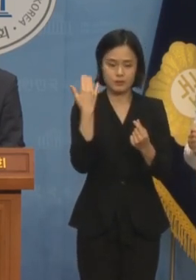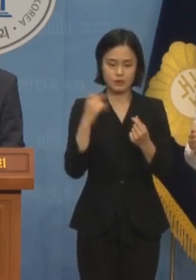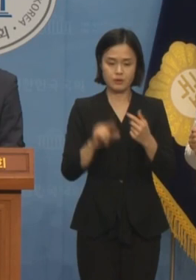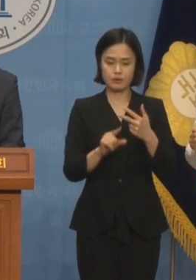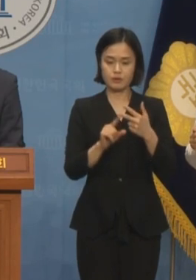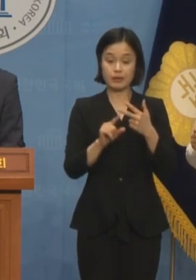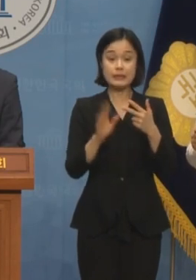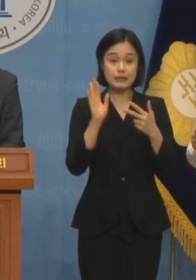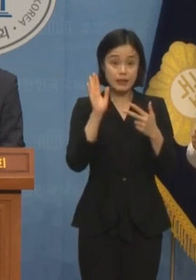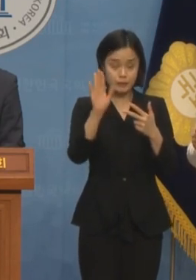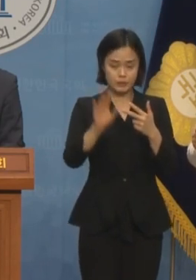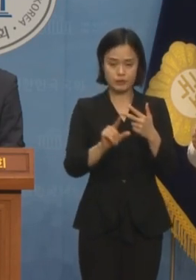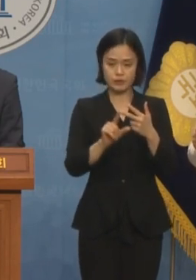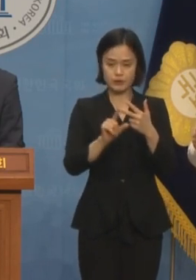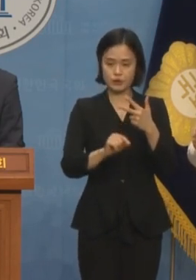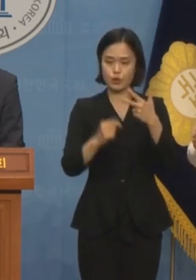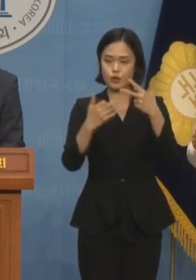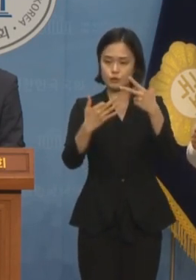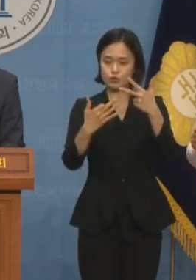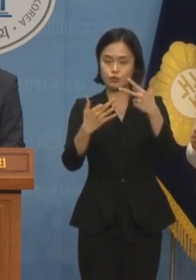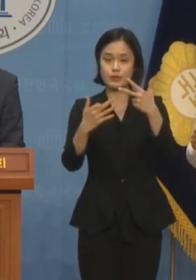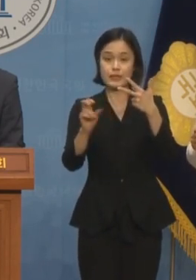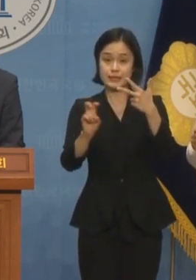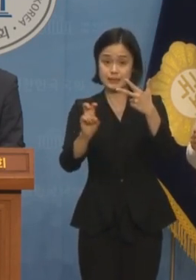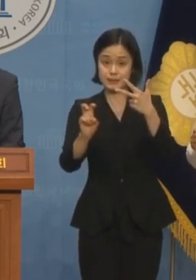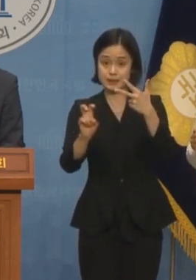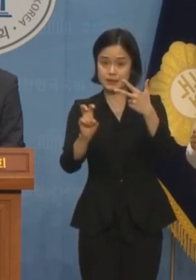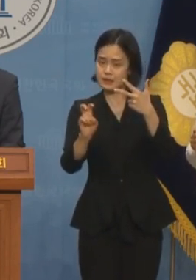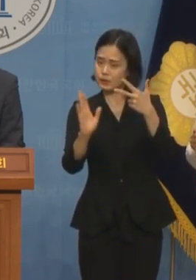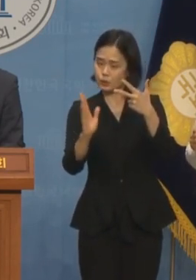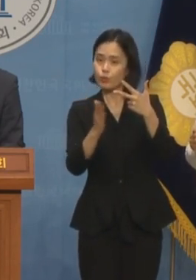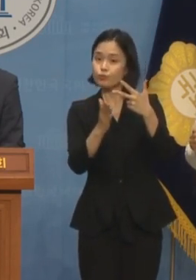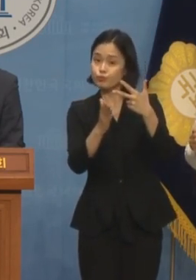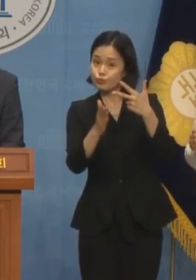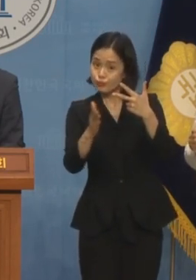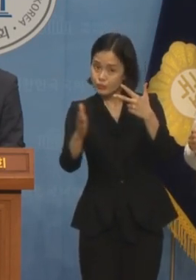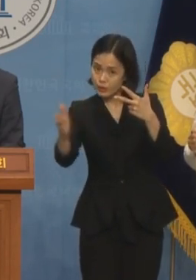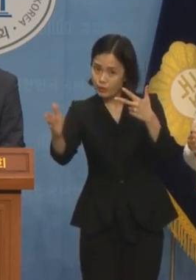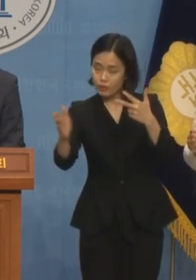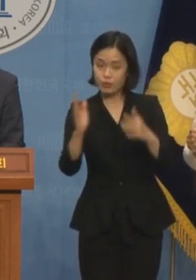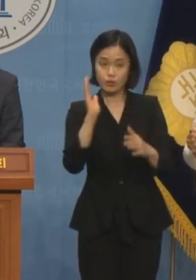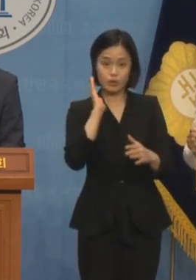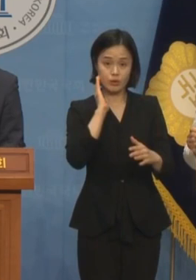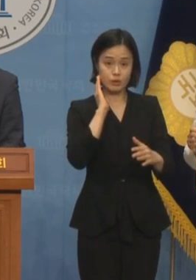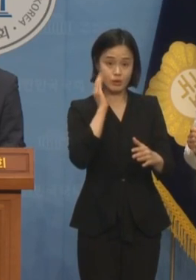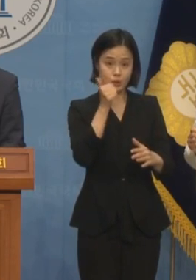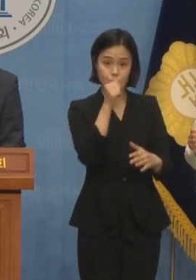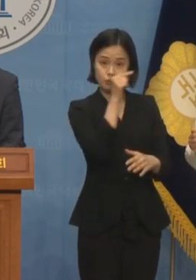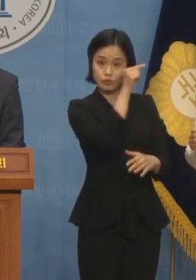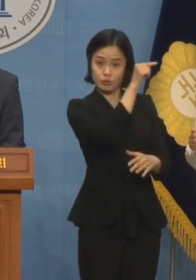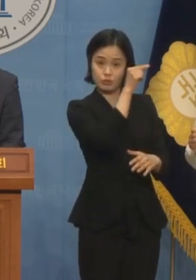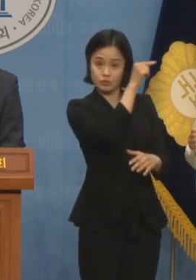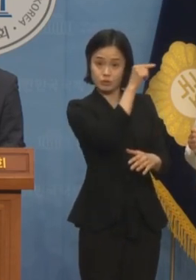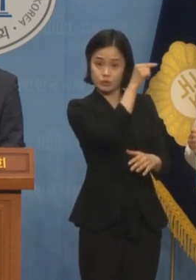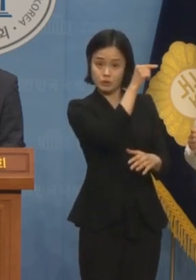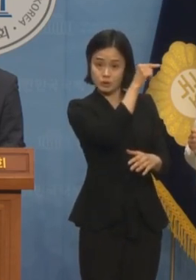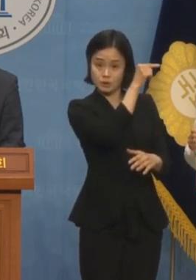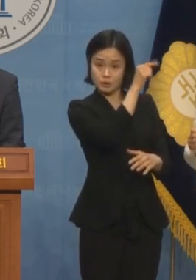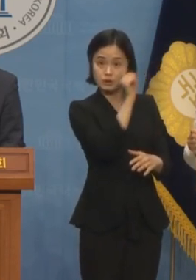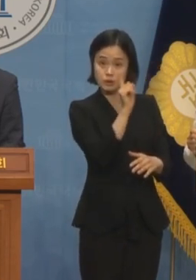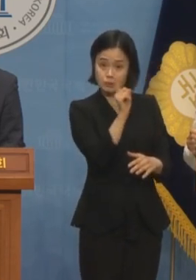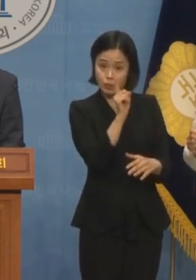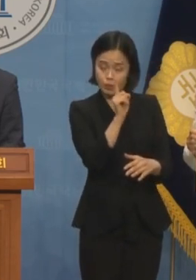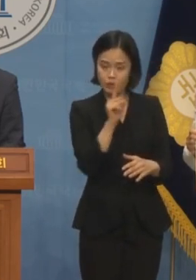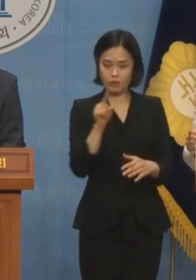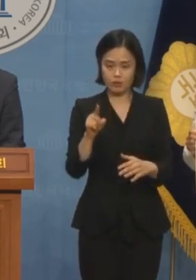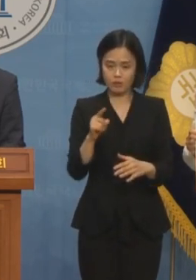20일부터 대통령실 또 관계자들이 수사 외압과 관련된 통화 기록들이 말소되게 됩니다.